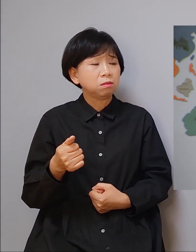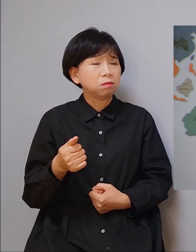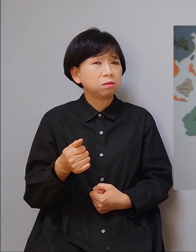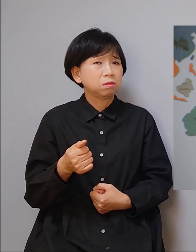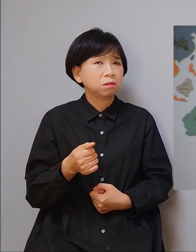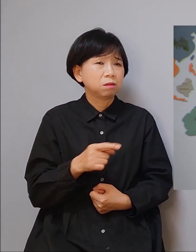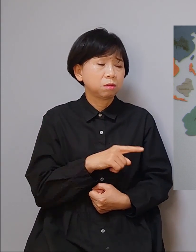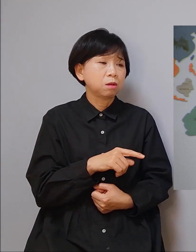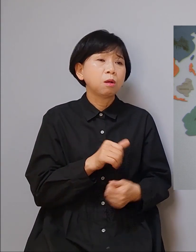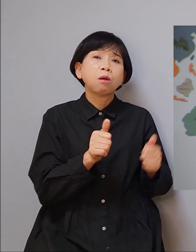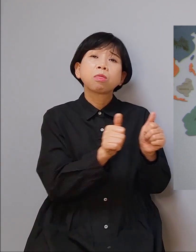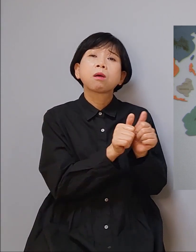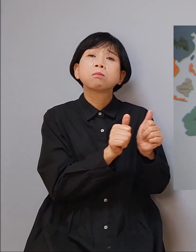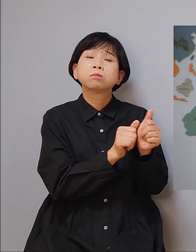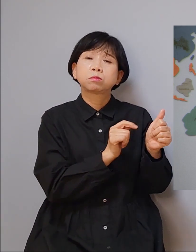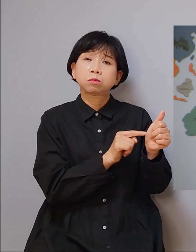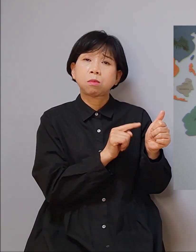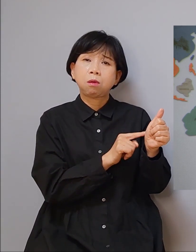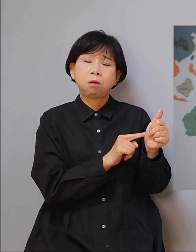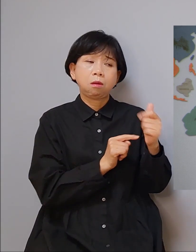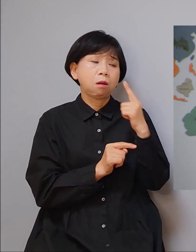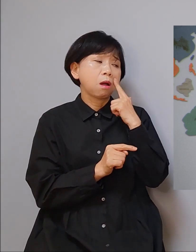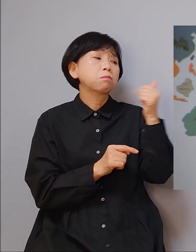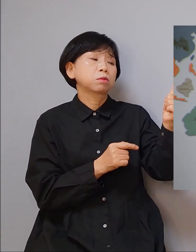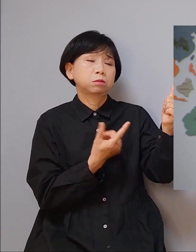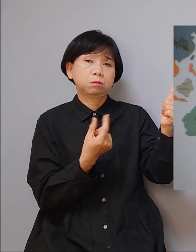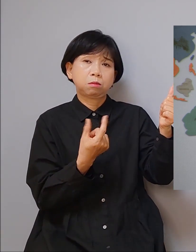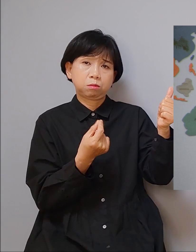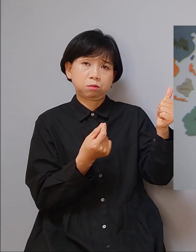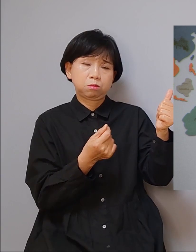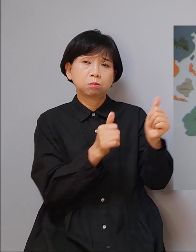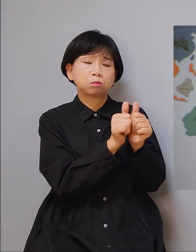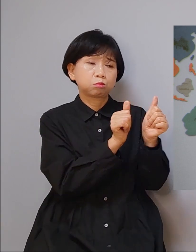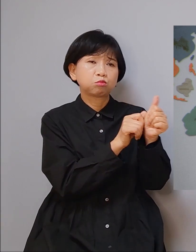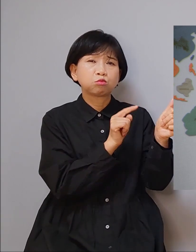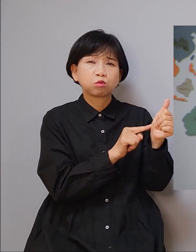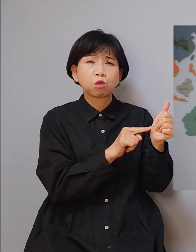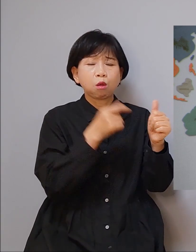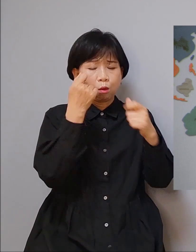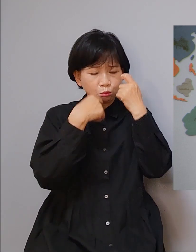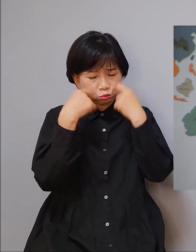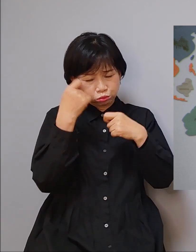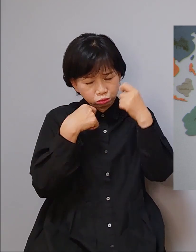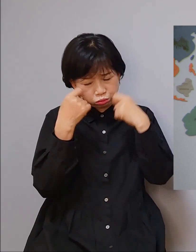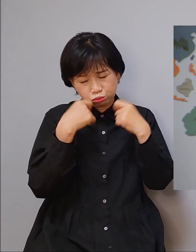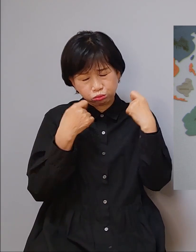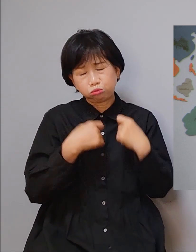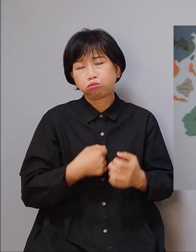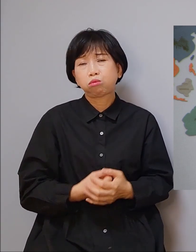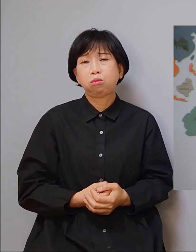아버지 같은 남자분이 눈물을 흘리시는 거죠.